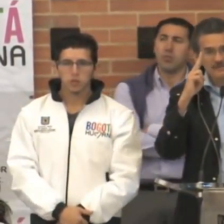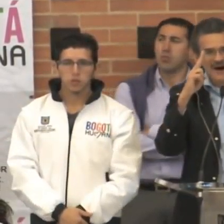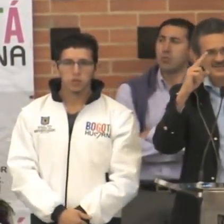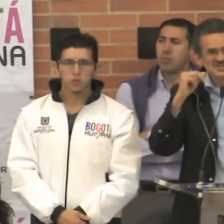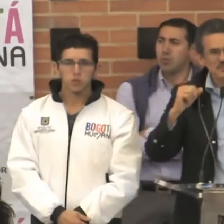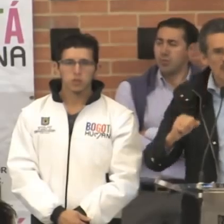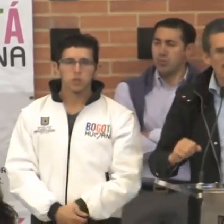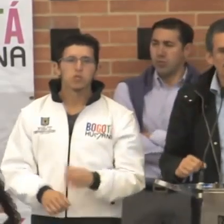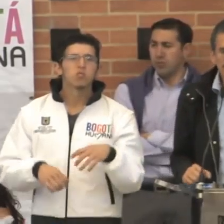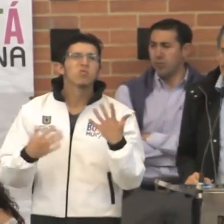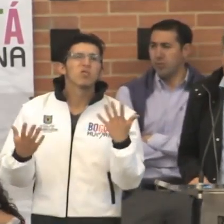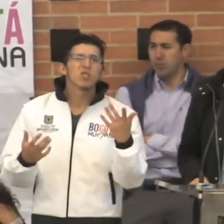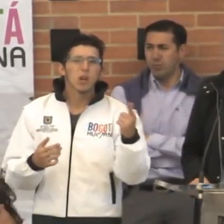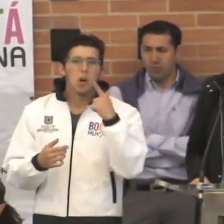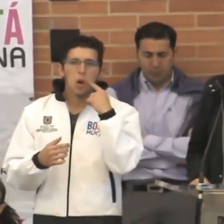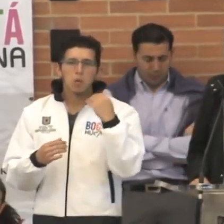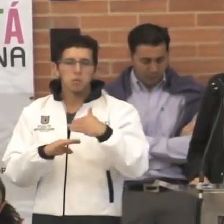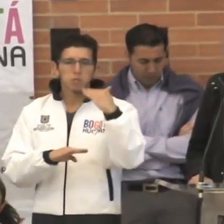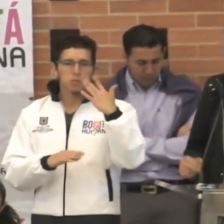¿Qué es el machismo?